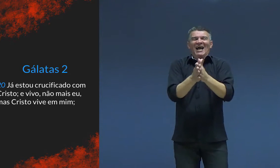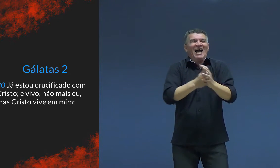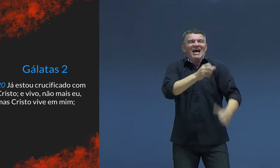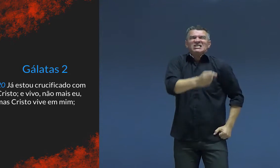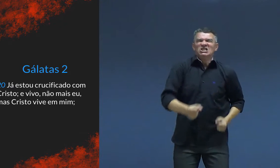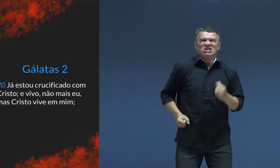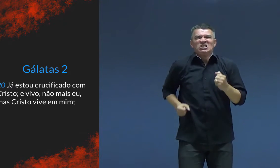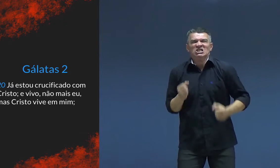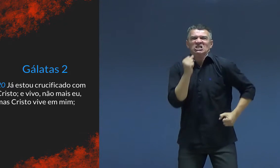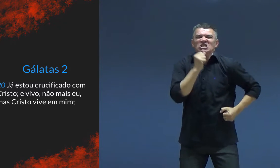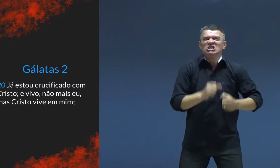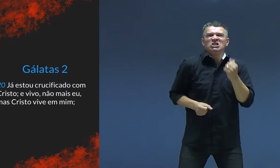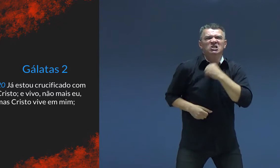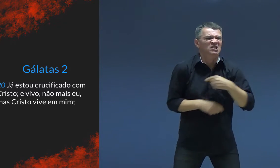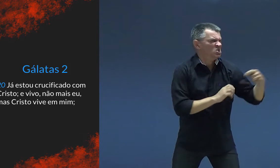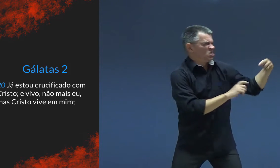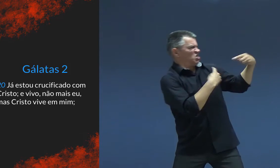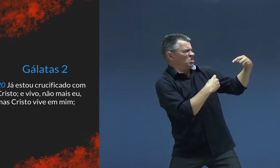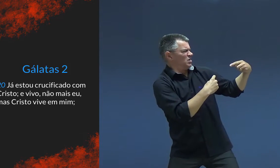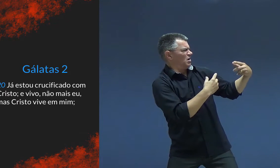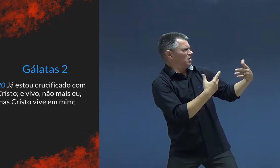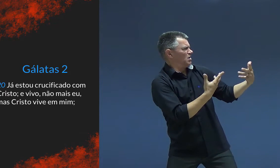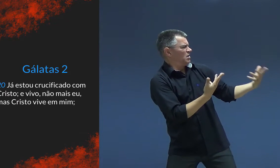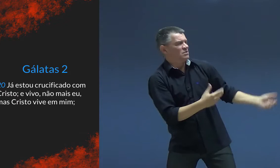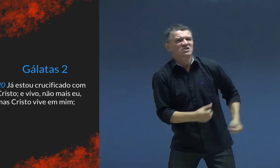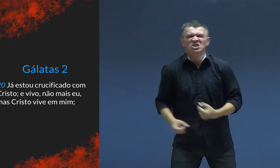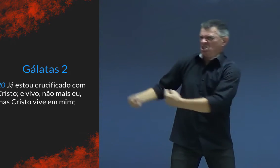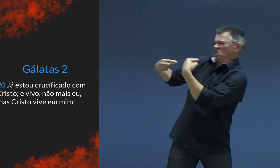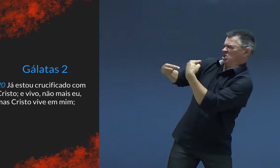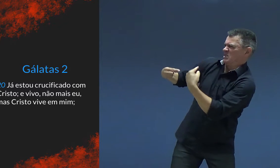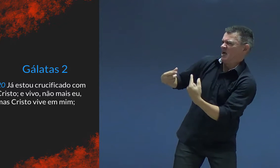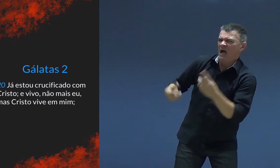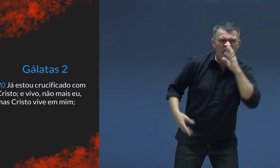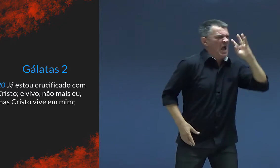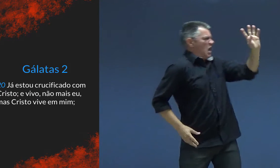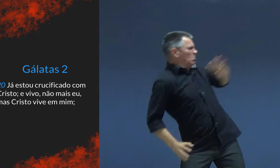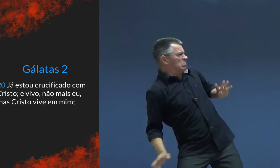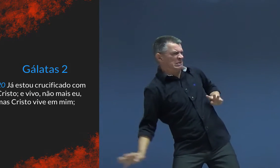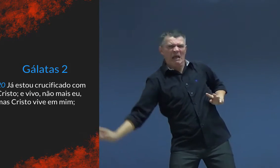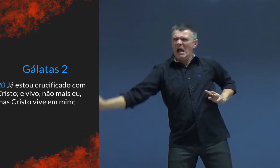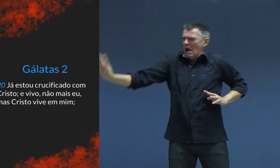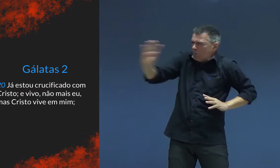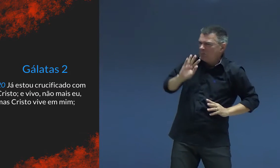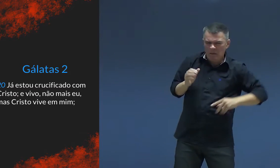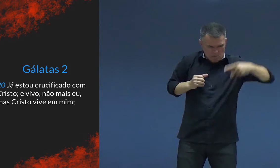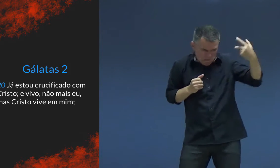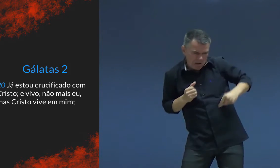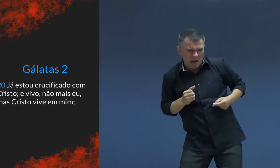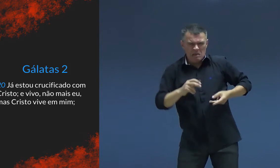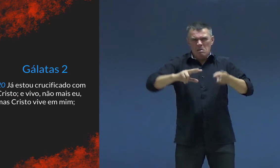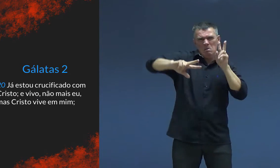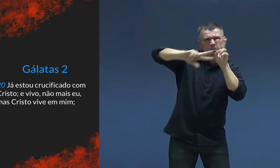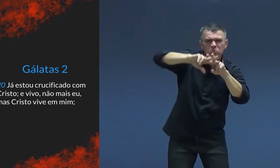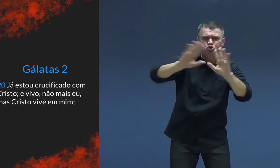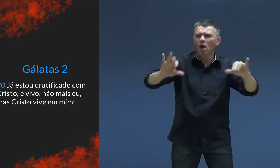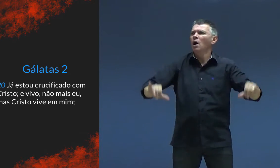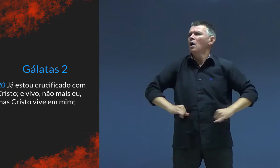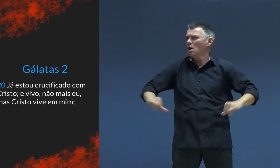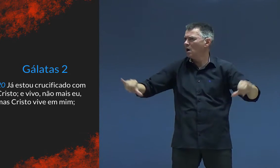estou batizado, né? Ai, uma tentação ali, ai, outra, ai, estou me acusando daqui, dali, vem, me